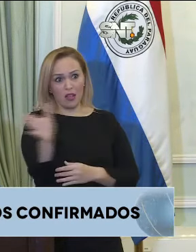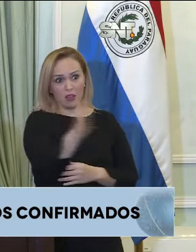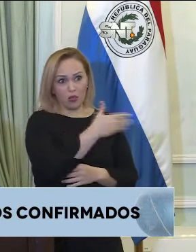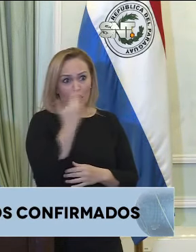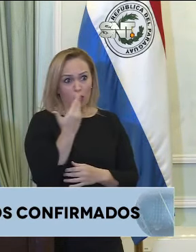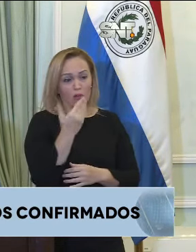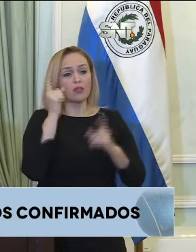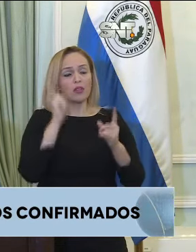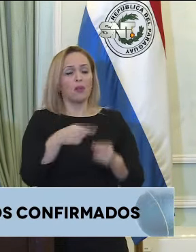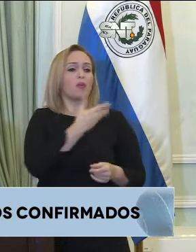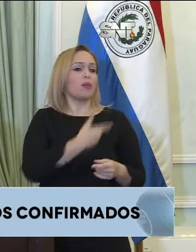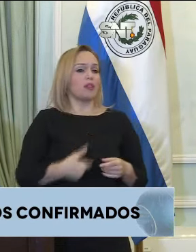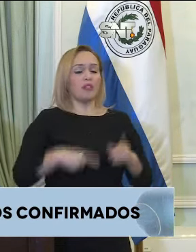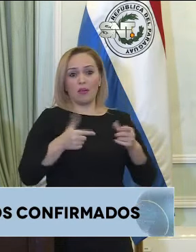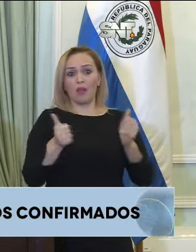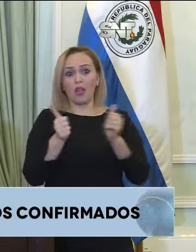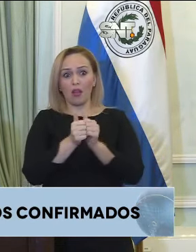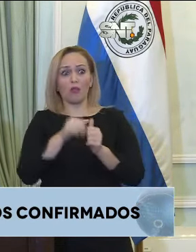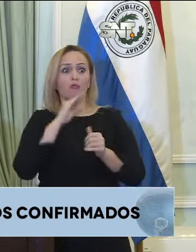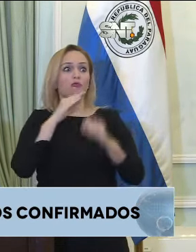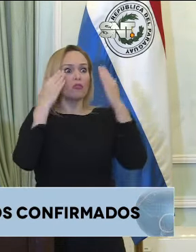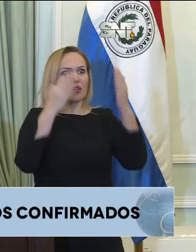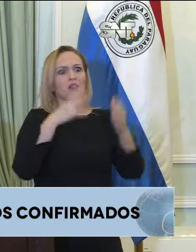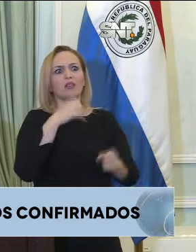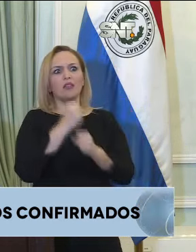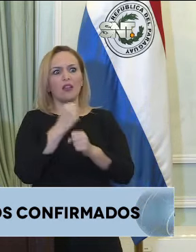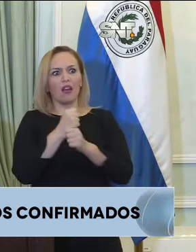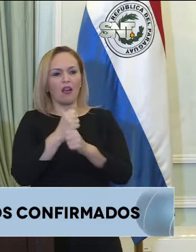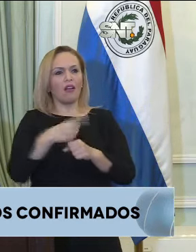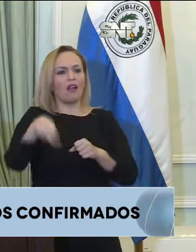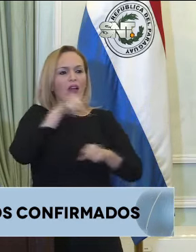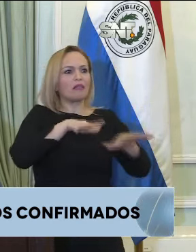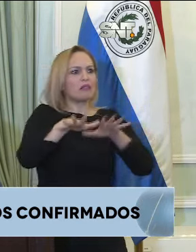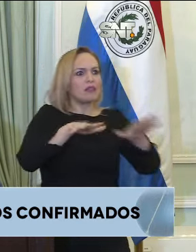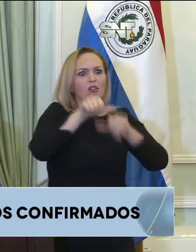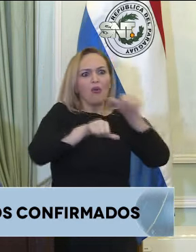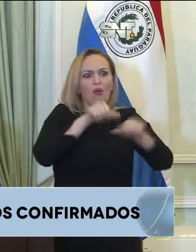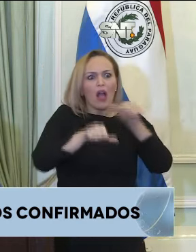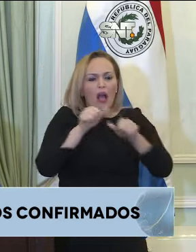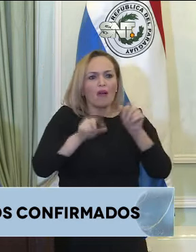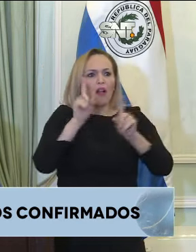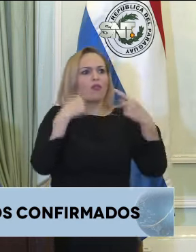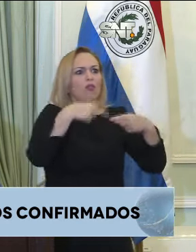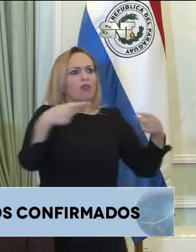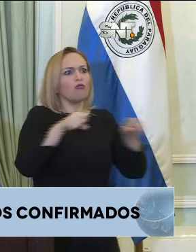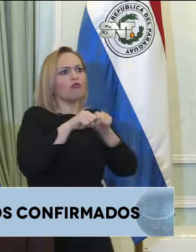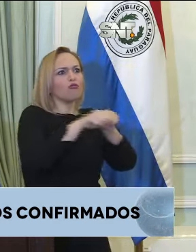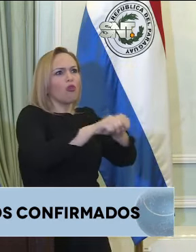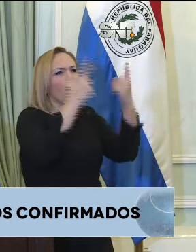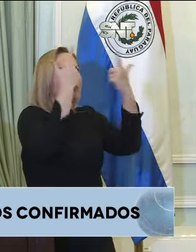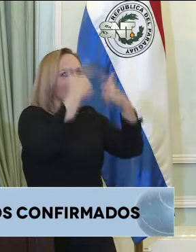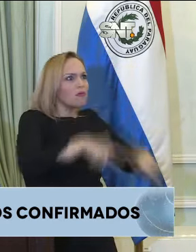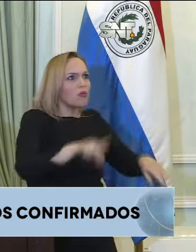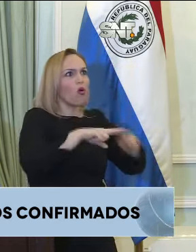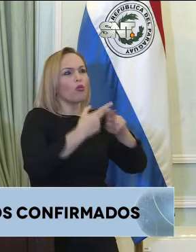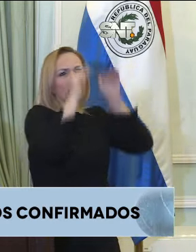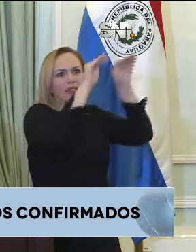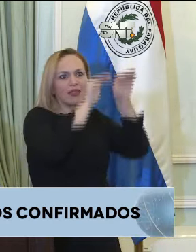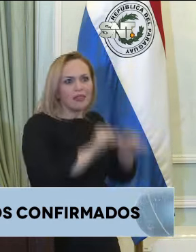en el nombre del gobierno, a todos aquellos que están trabajando justamente en esa cadena logística, en esa reposición, en los supermercados, en las